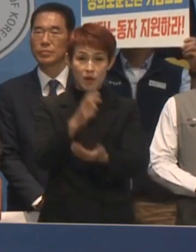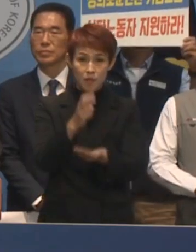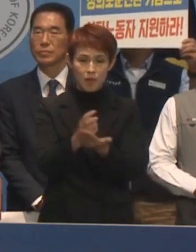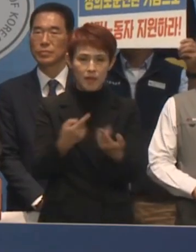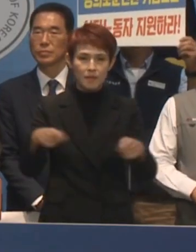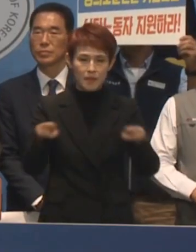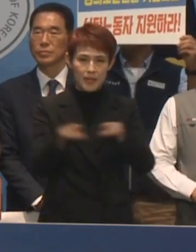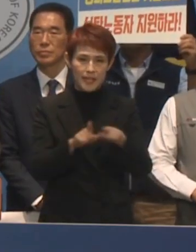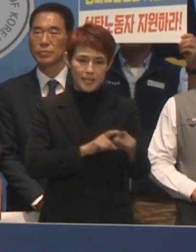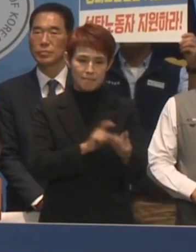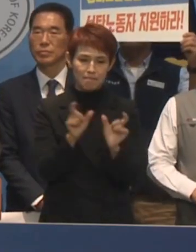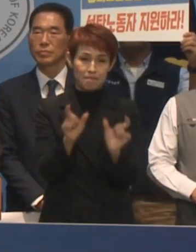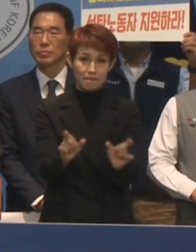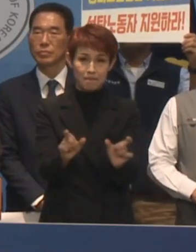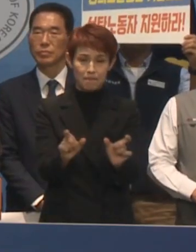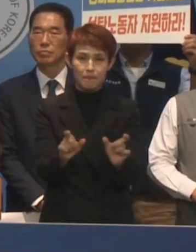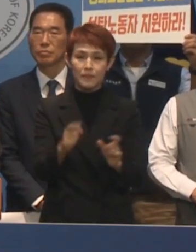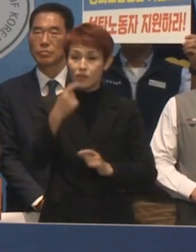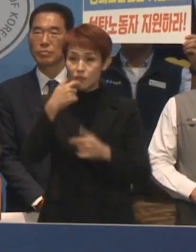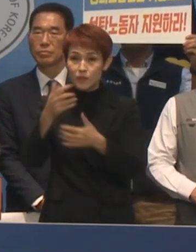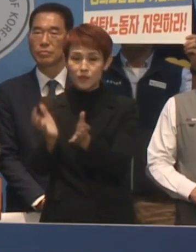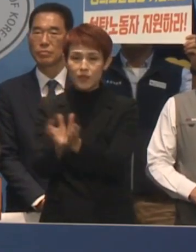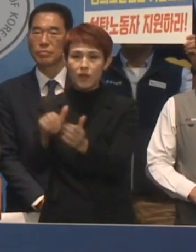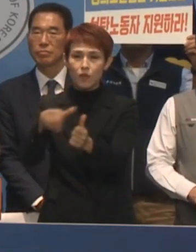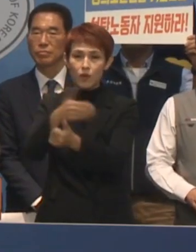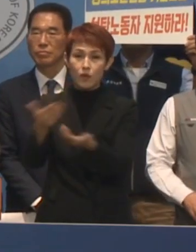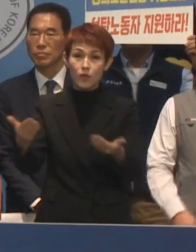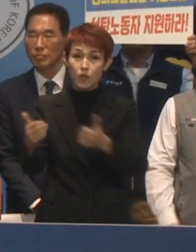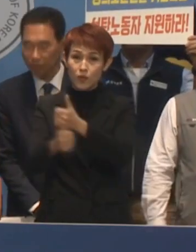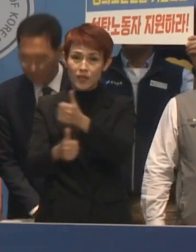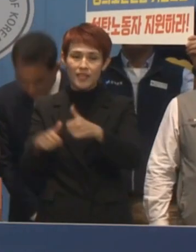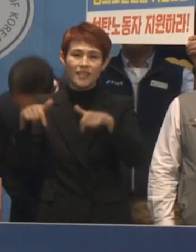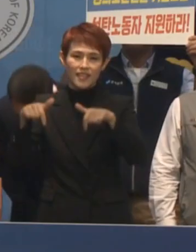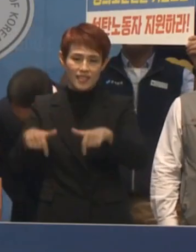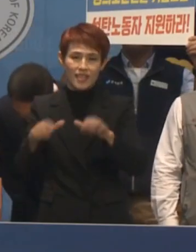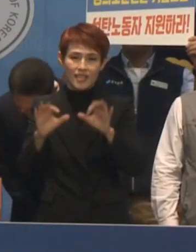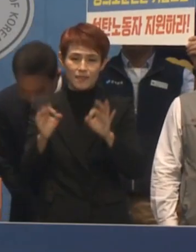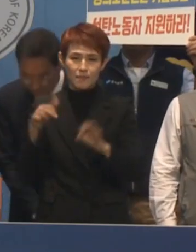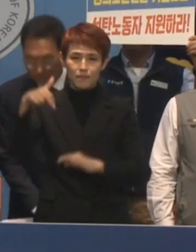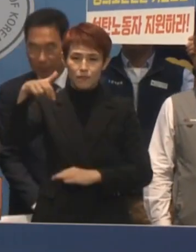발의에 함께해 주신 민주당 환노위 간사 김주영 의원님이십니다.